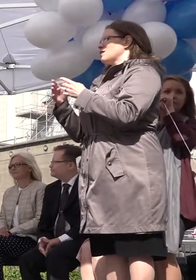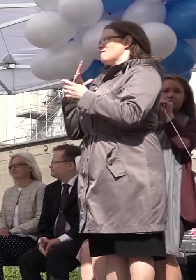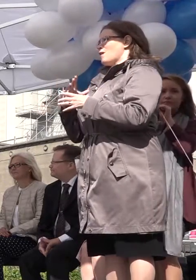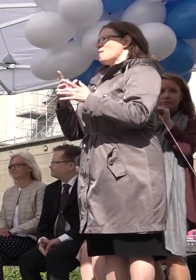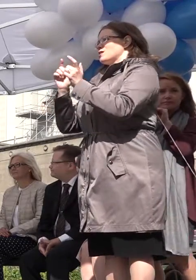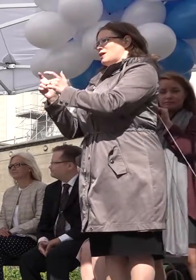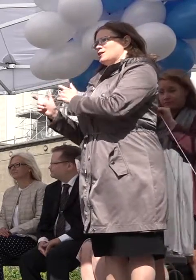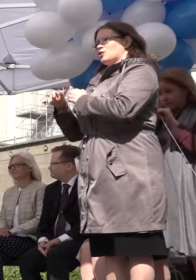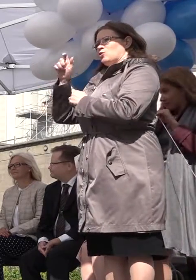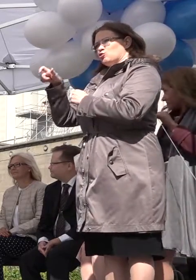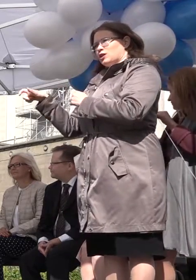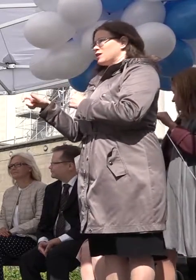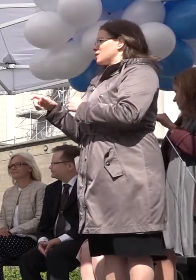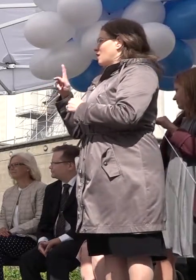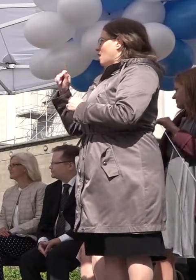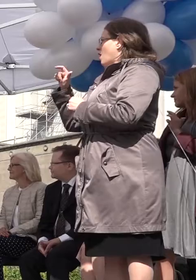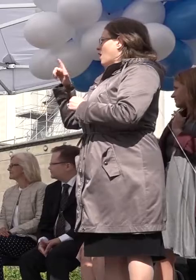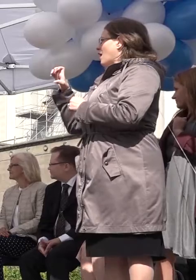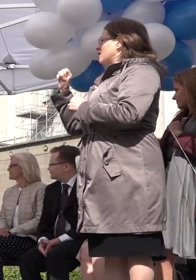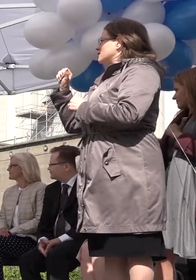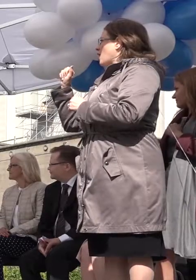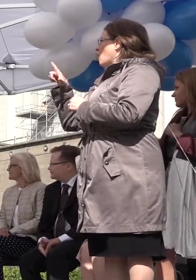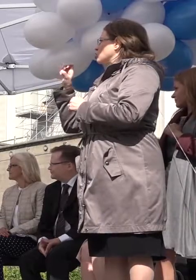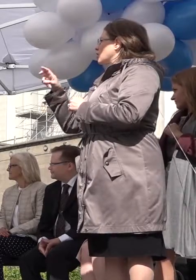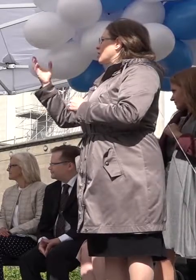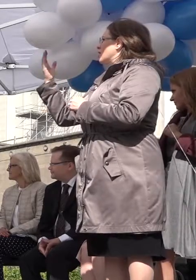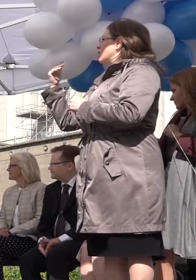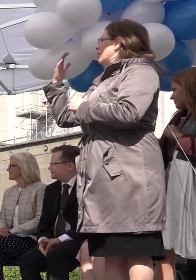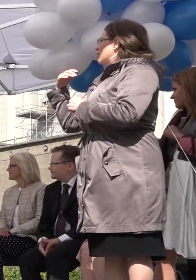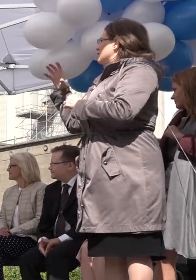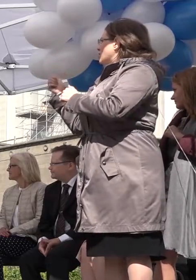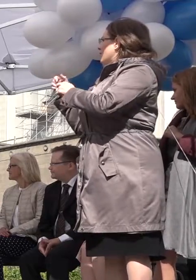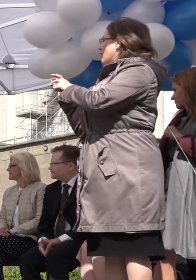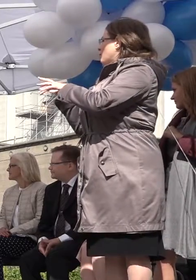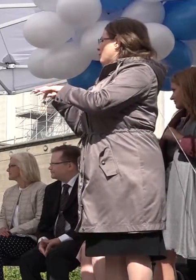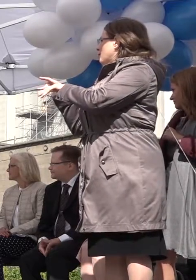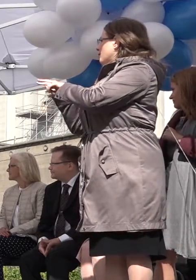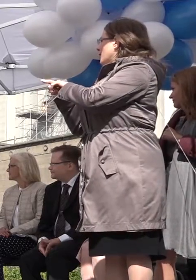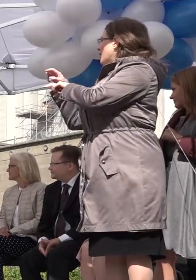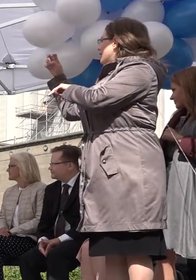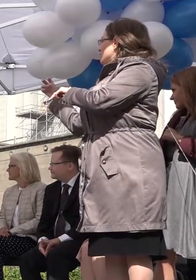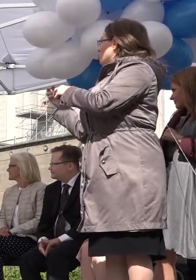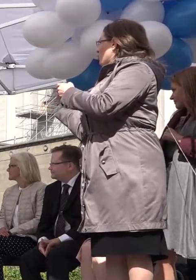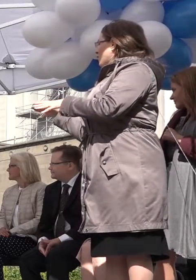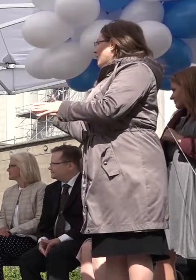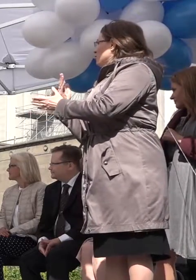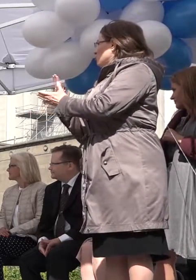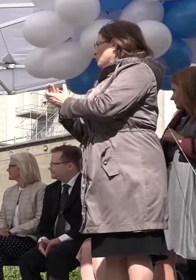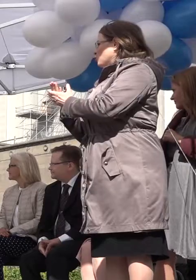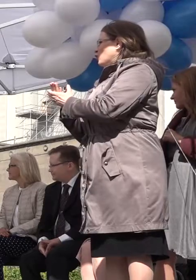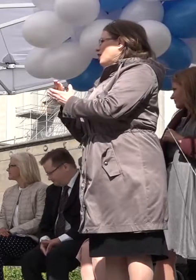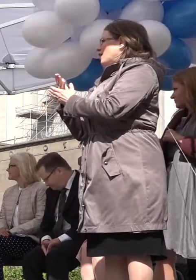vammaisjärjestöjen edustajista. Kalle Saloselle huikkaisin, että voit tulla vielä istumaan dekkisi taakse hetkeksi, koska näiden